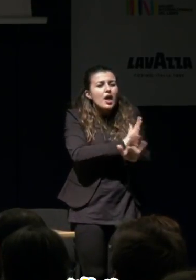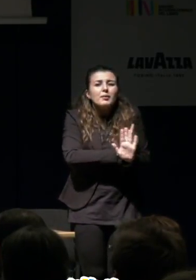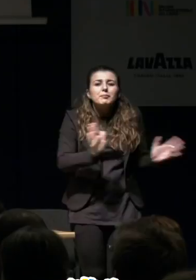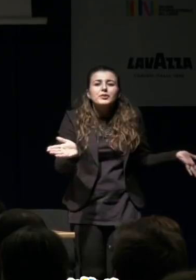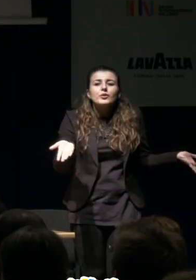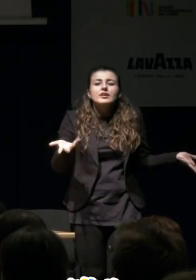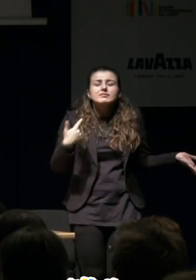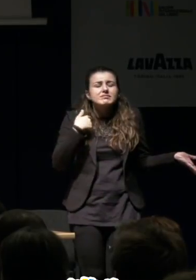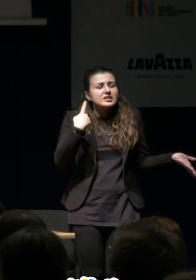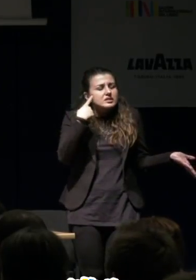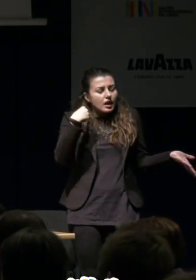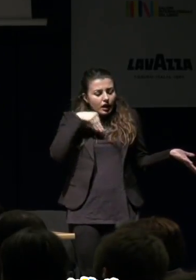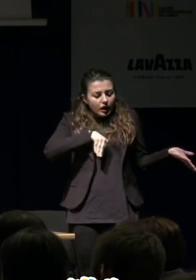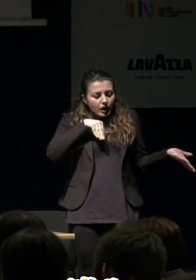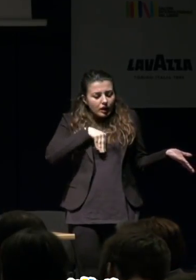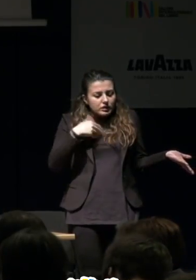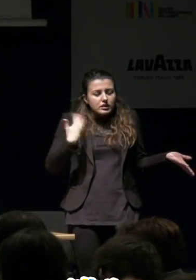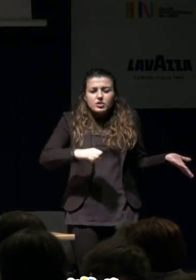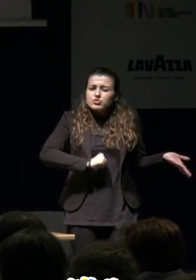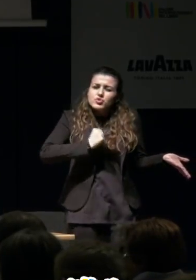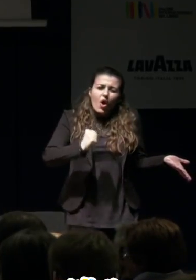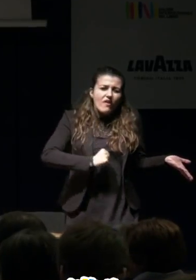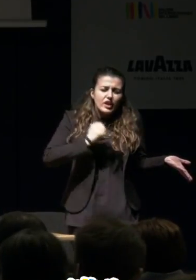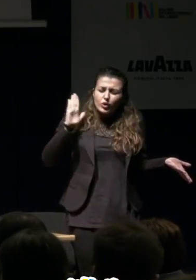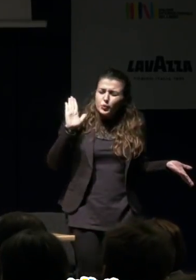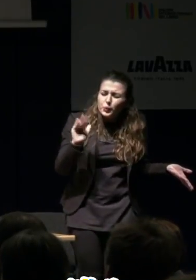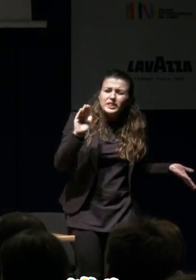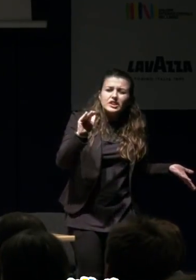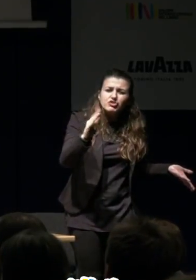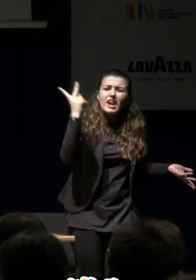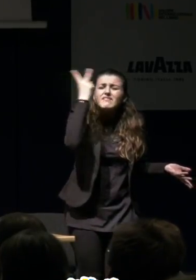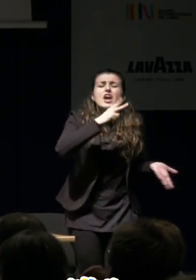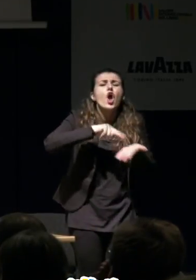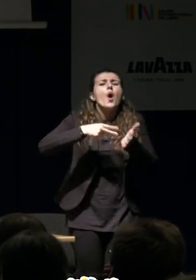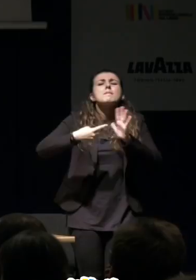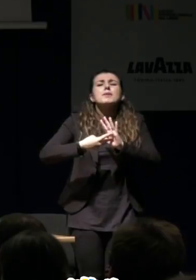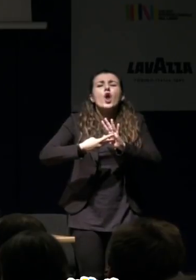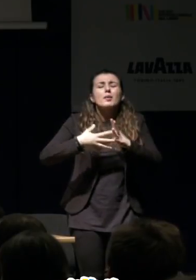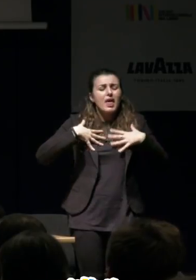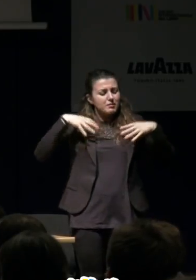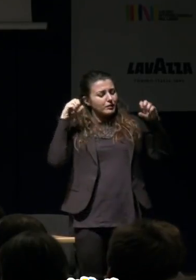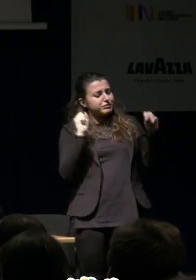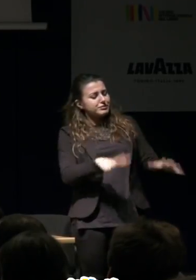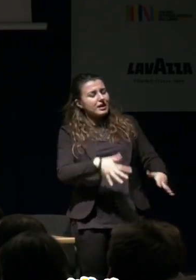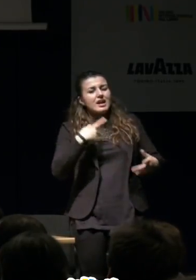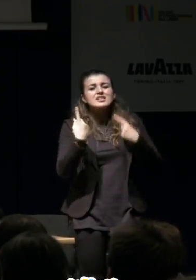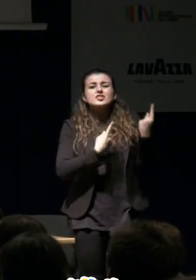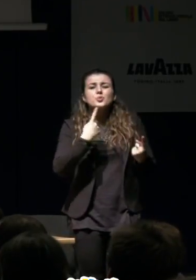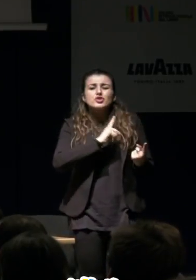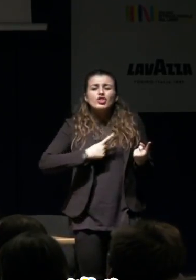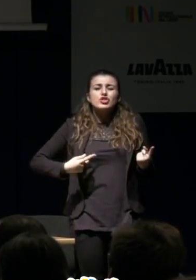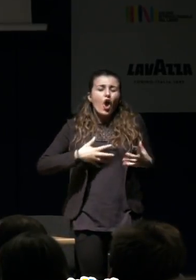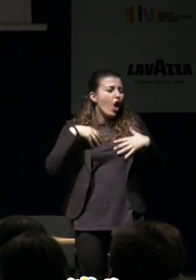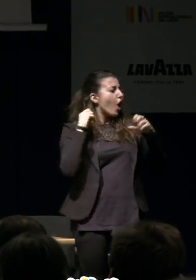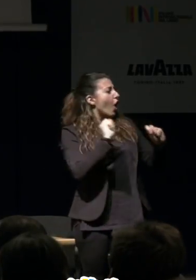addosso veramente giorno dopo giorno ora il problema non è scrollarsela di dosso ovviamente il